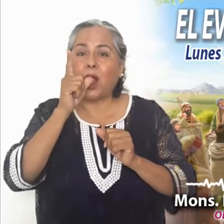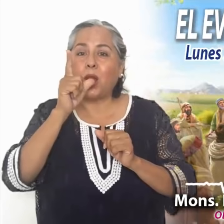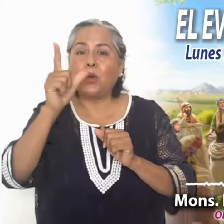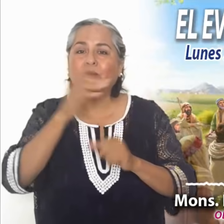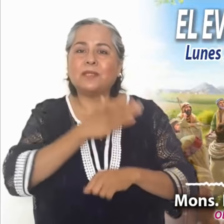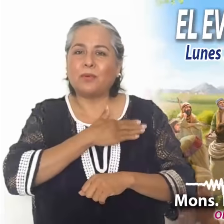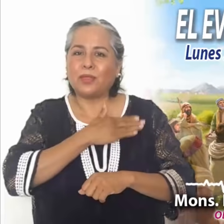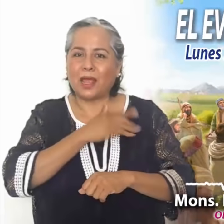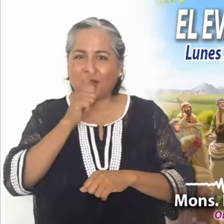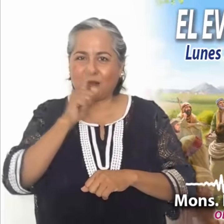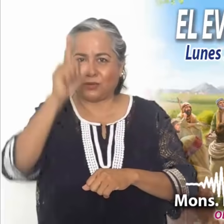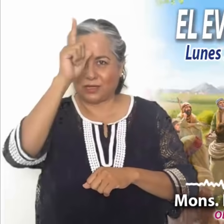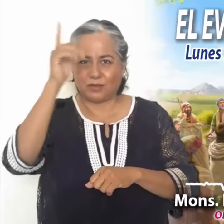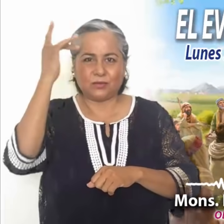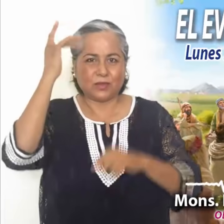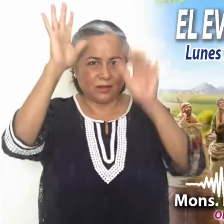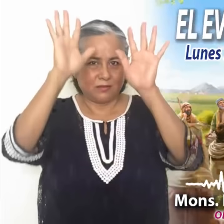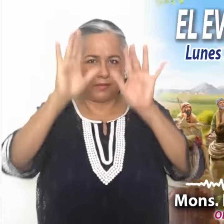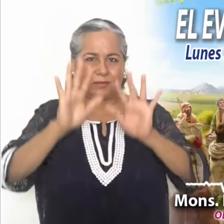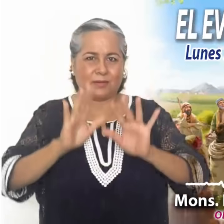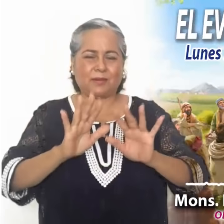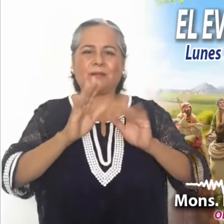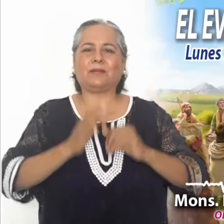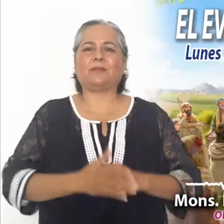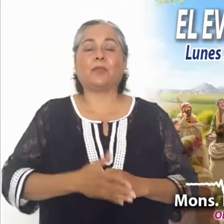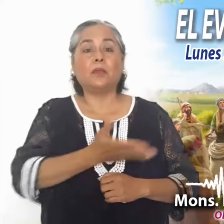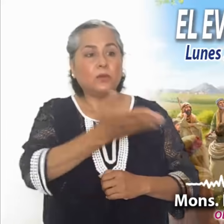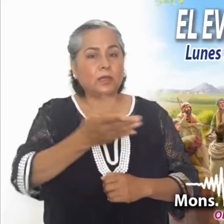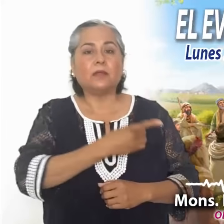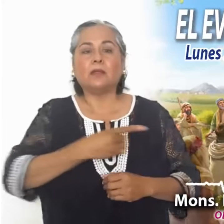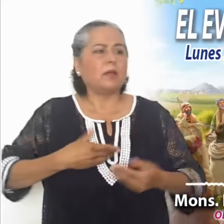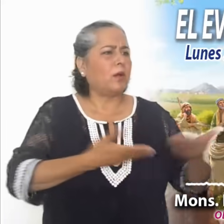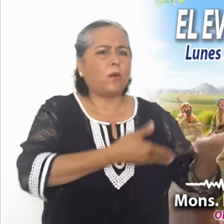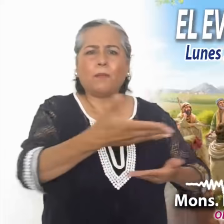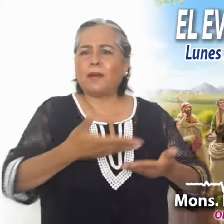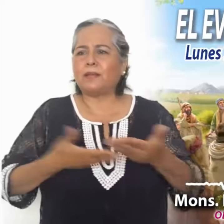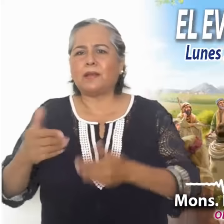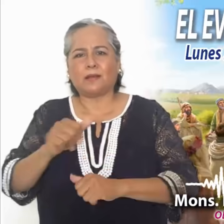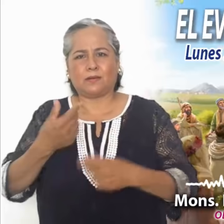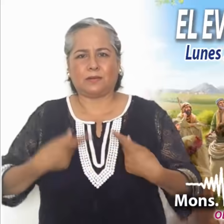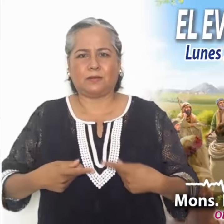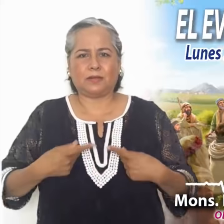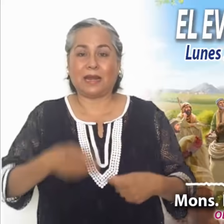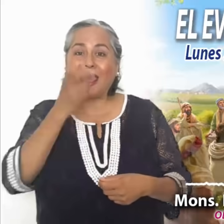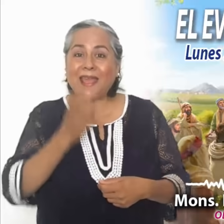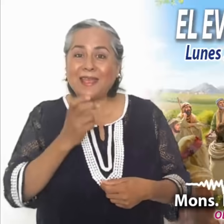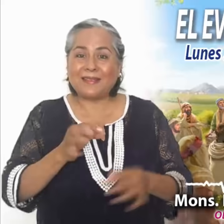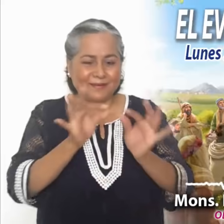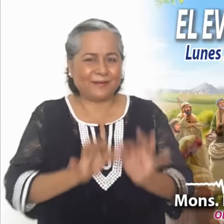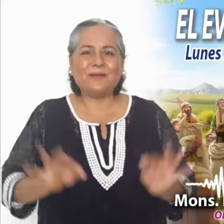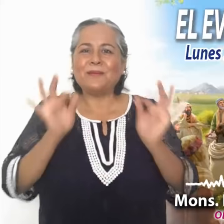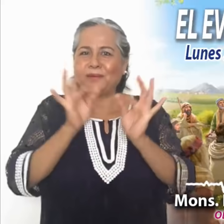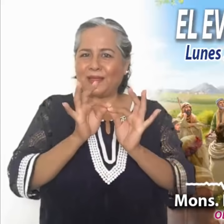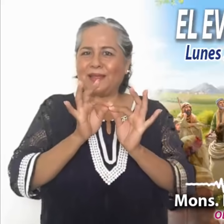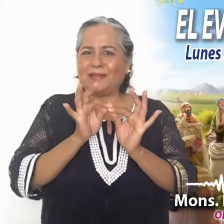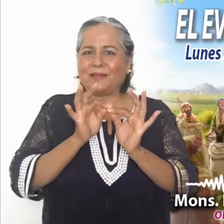mundo. La luz y la experiencia de compartirla con otros son parte